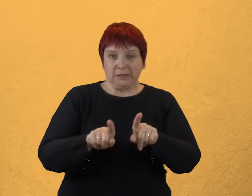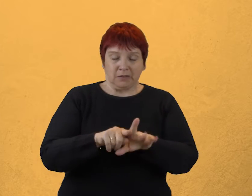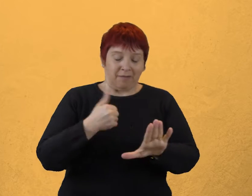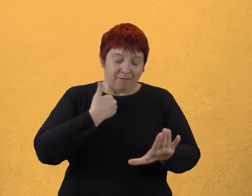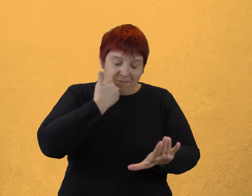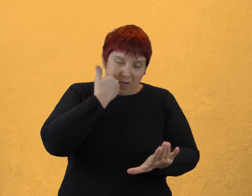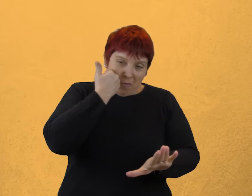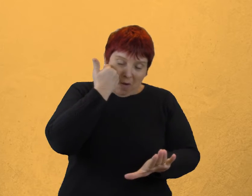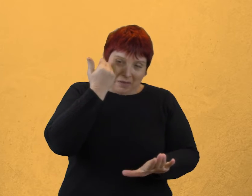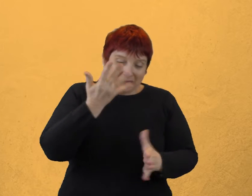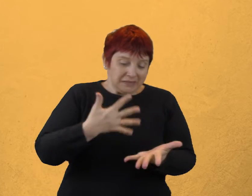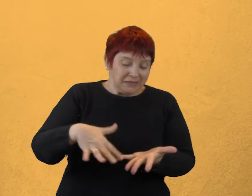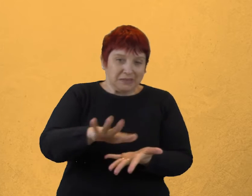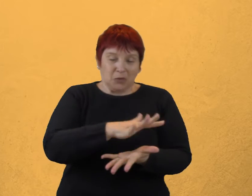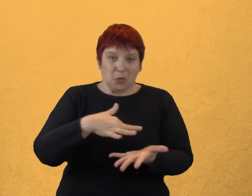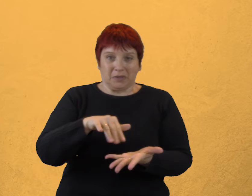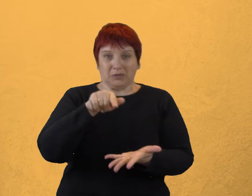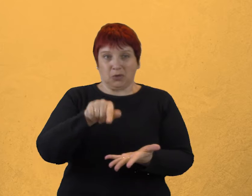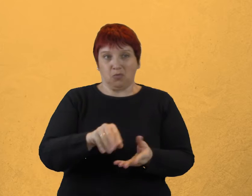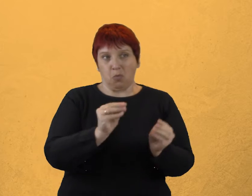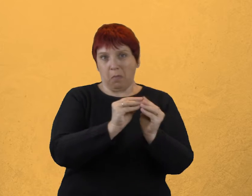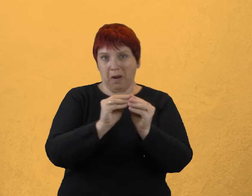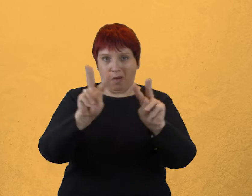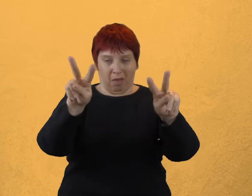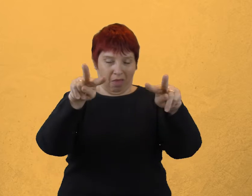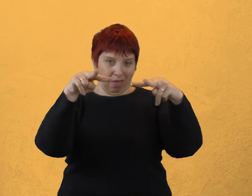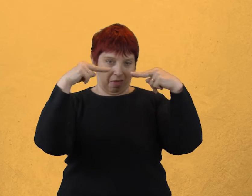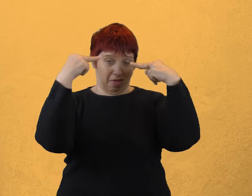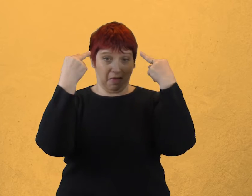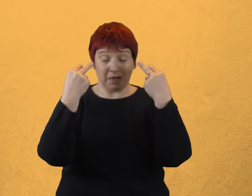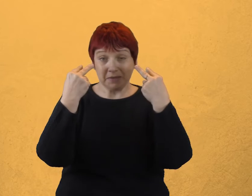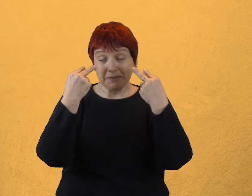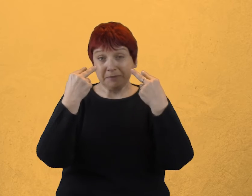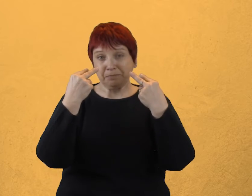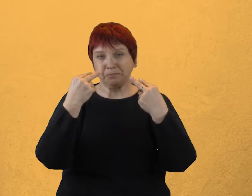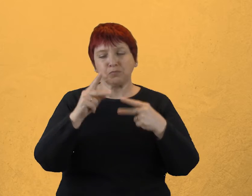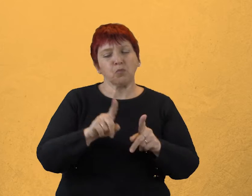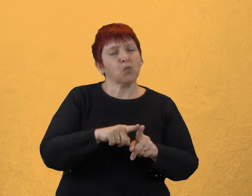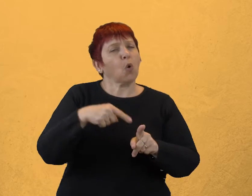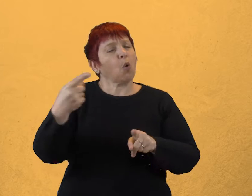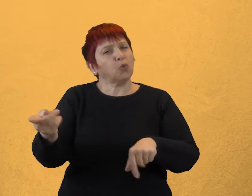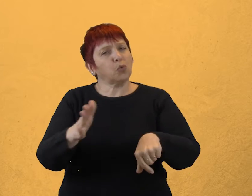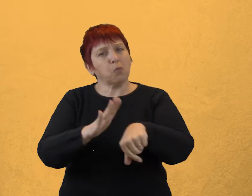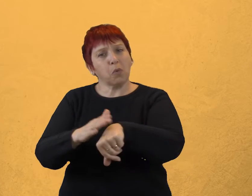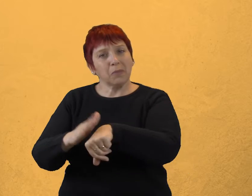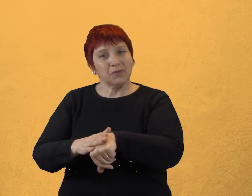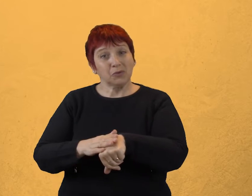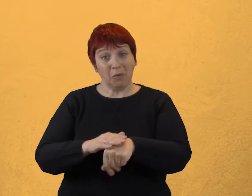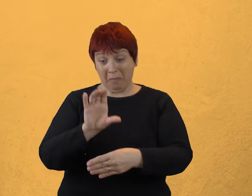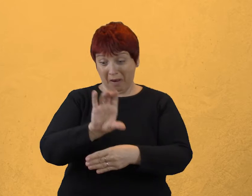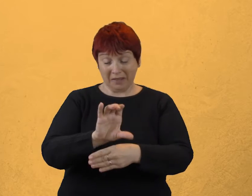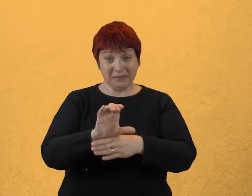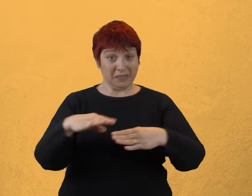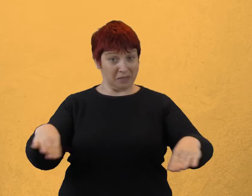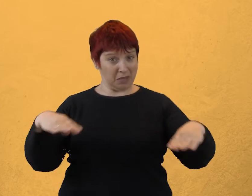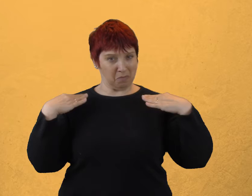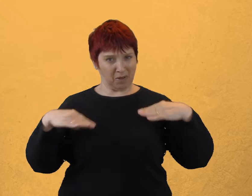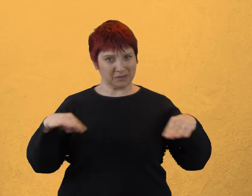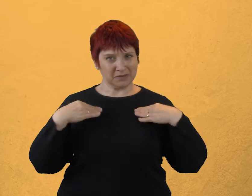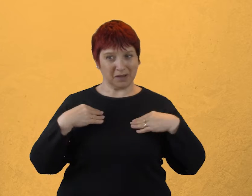y la ridícula situación en la que quedé. En otra oportunidad, tuvimos clases de gimnasia y ella apareció con